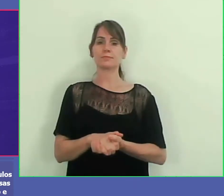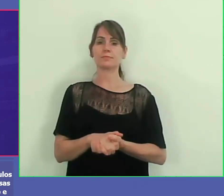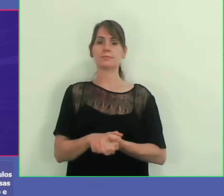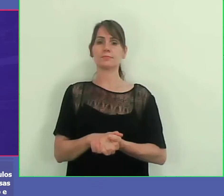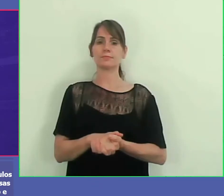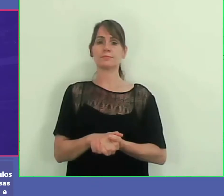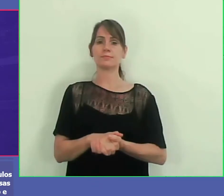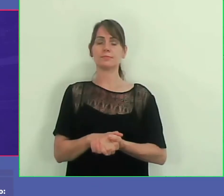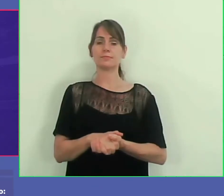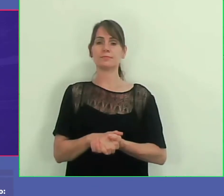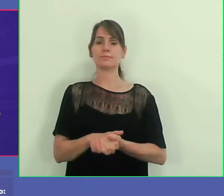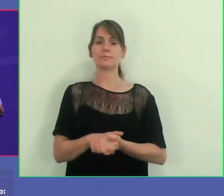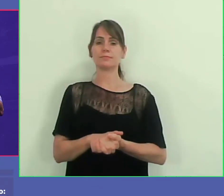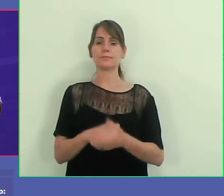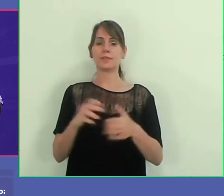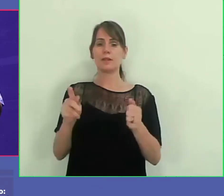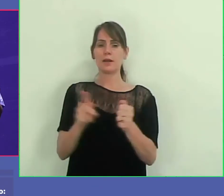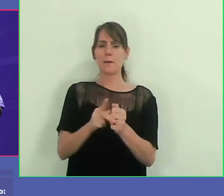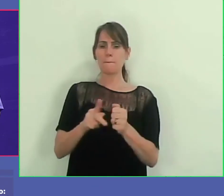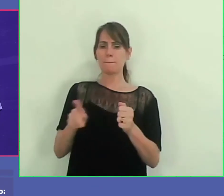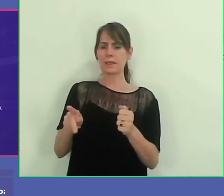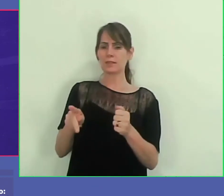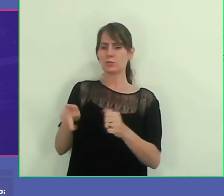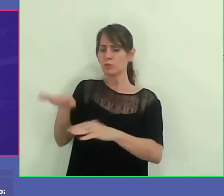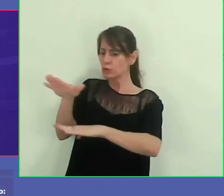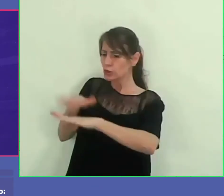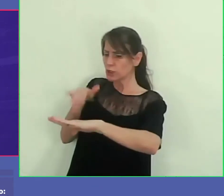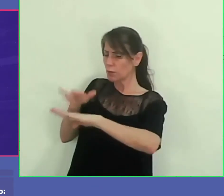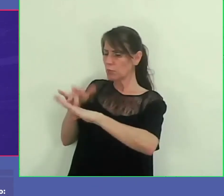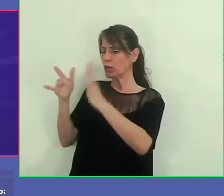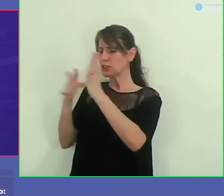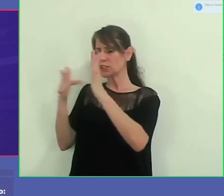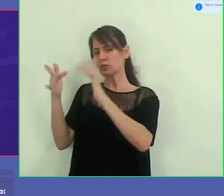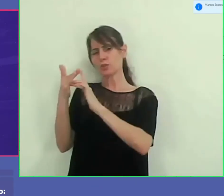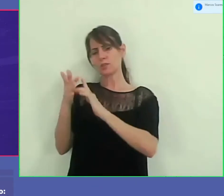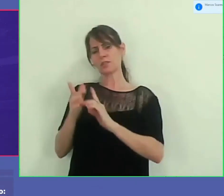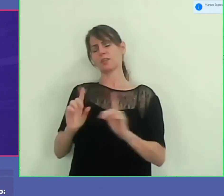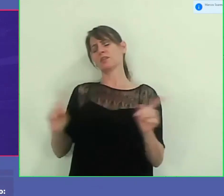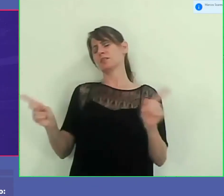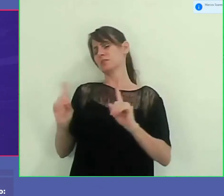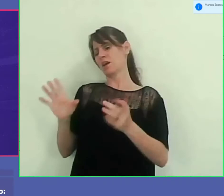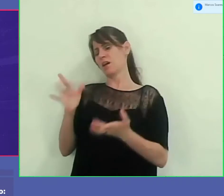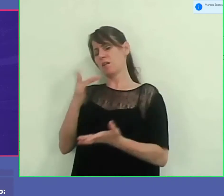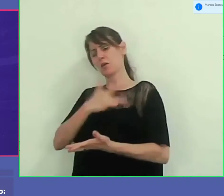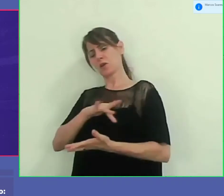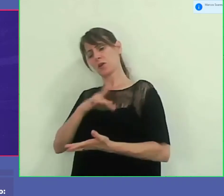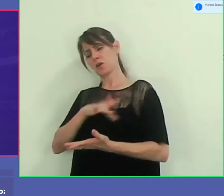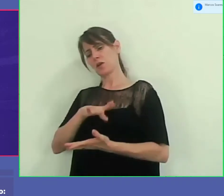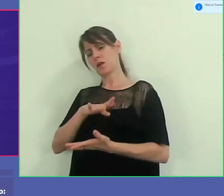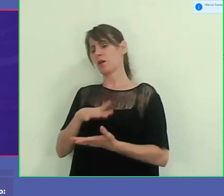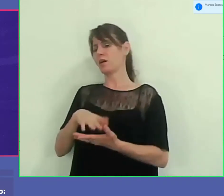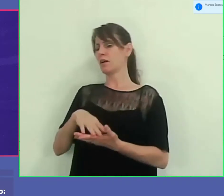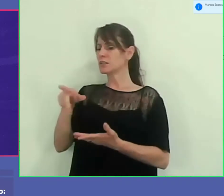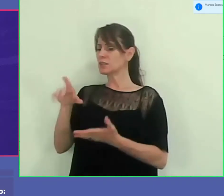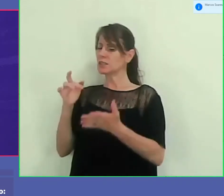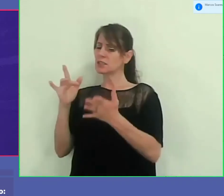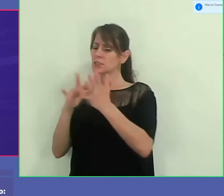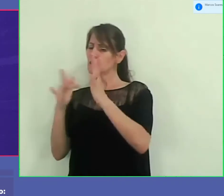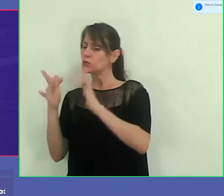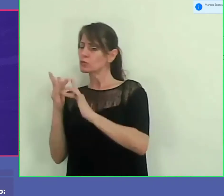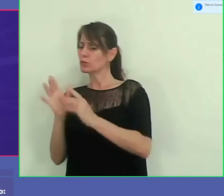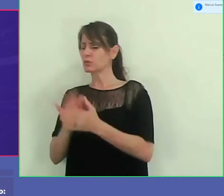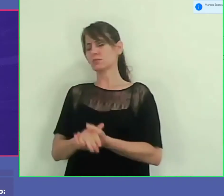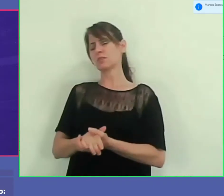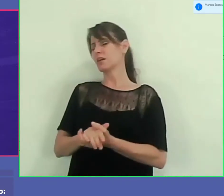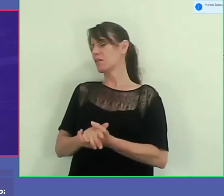E Pedro, chamando-o à parte, começou a reprová-lo, dizendo: tem compaixão de si, Senhor, isso de modo